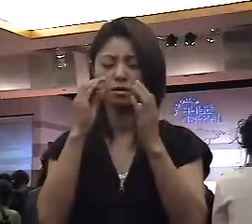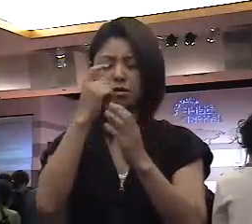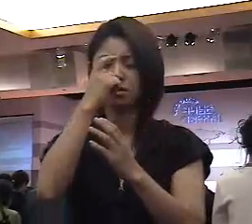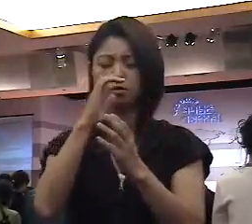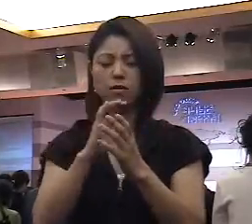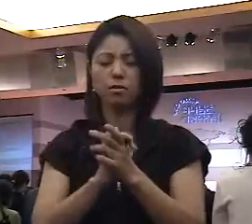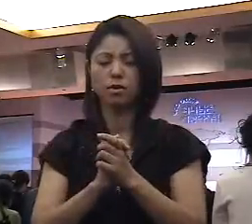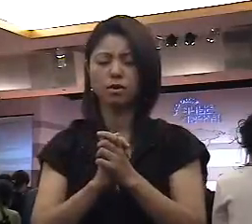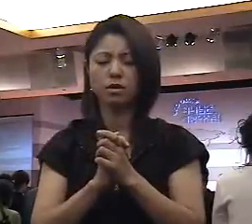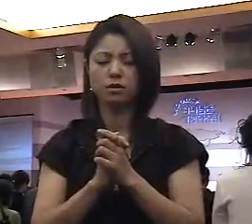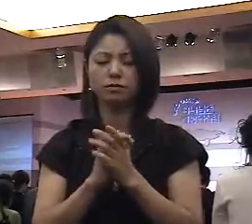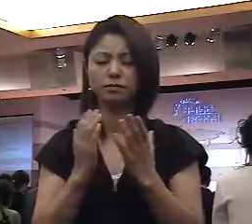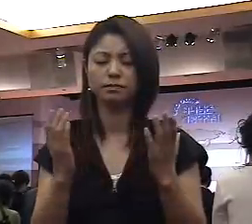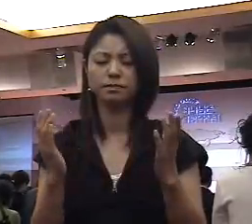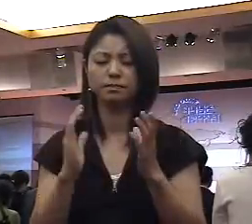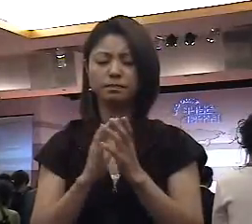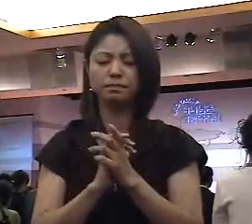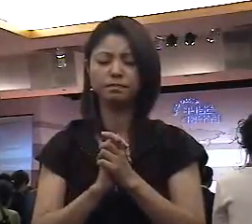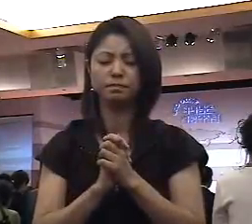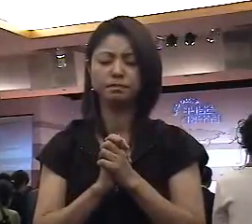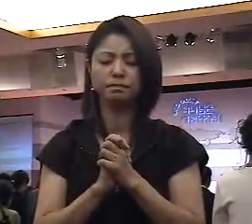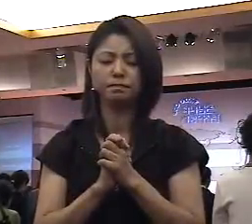아멘.